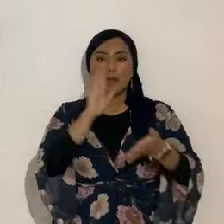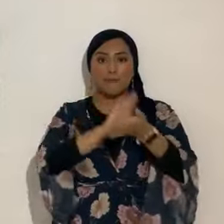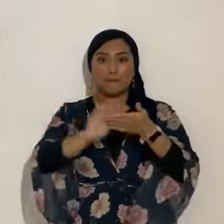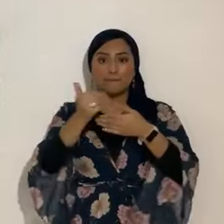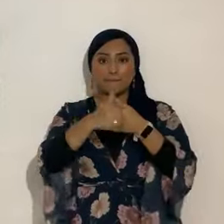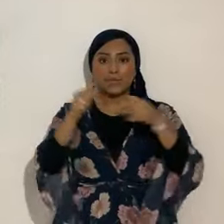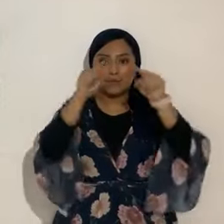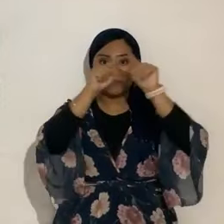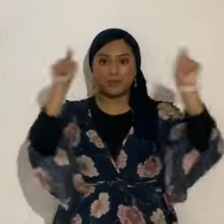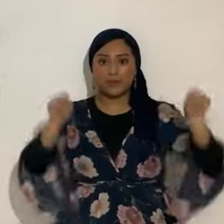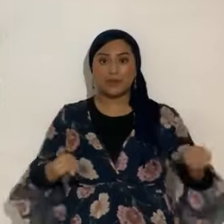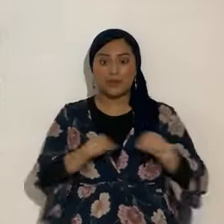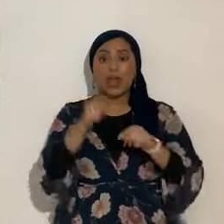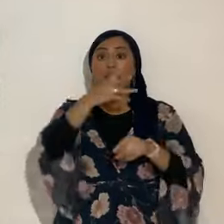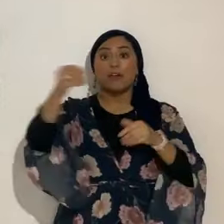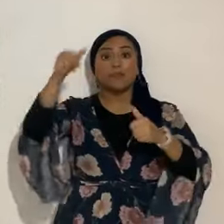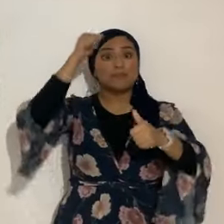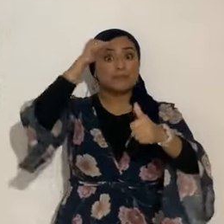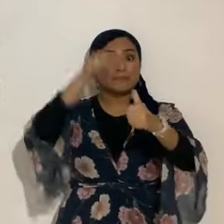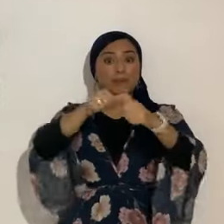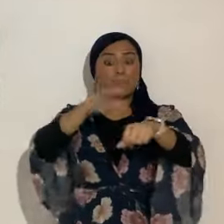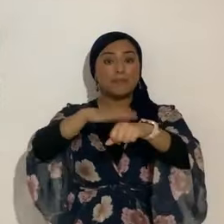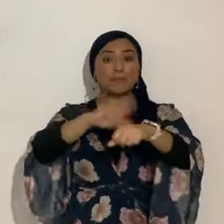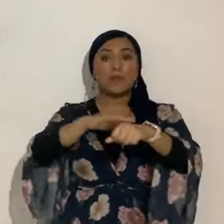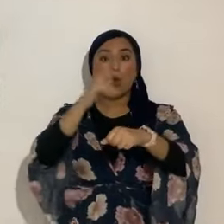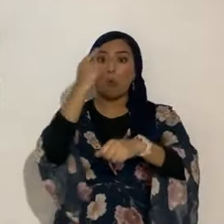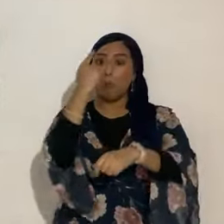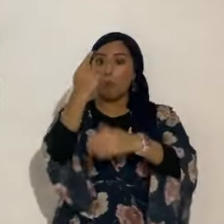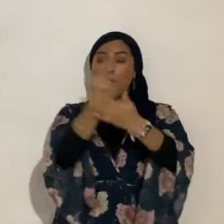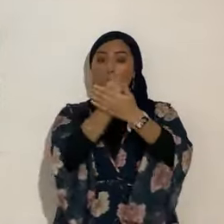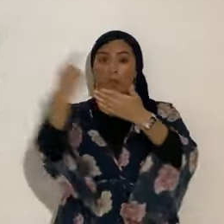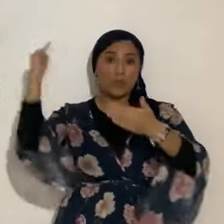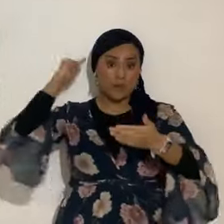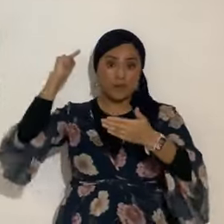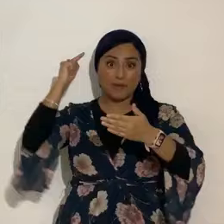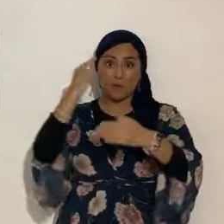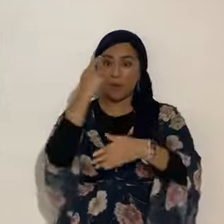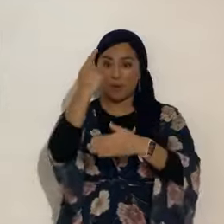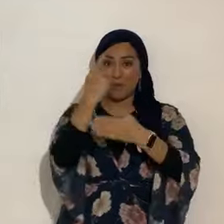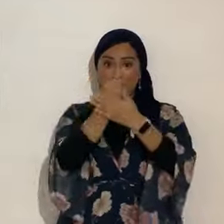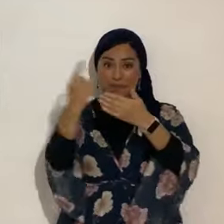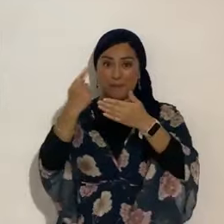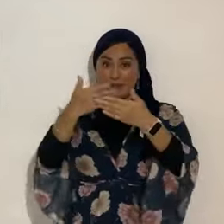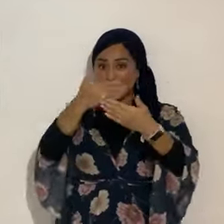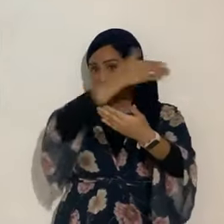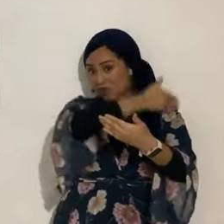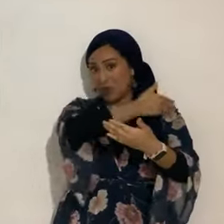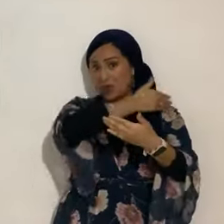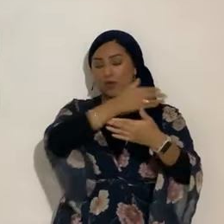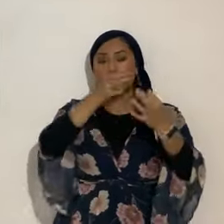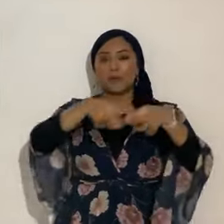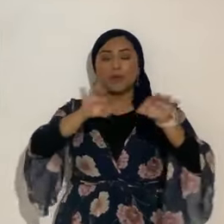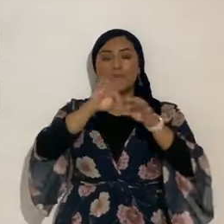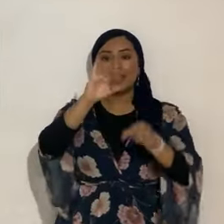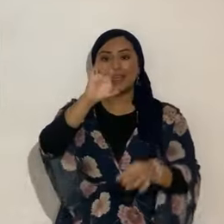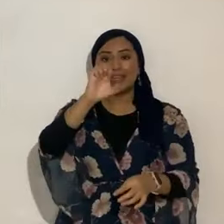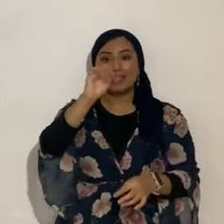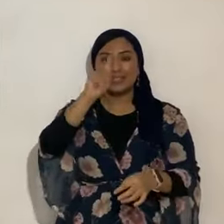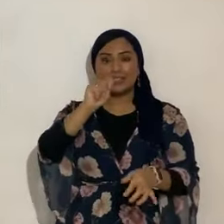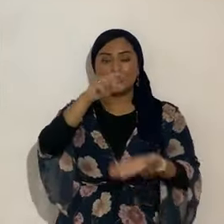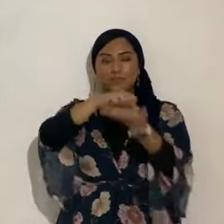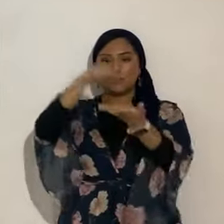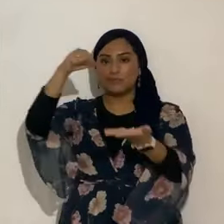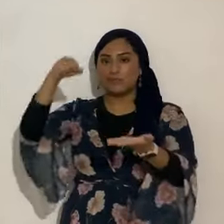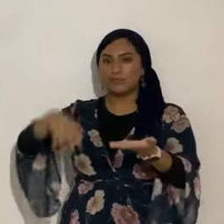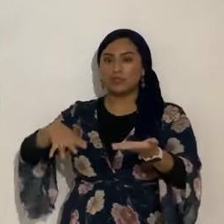hasta eso hay que sacar, recuerdo, la levadura una semana antes de la casa. Todo lo que tenga levadura, sáquenlo antes, ¿sí? ¿De